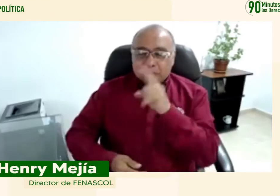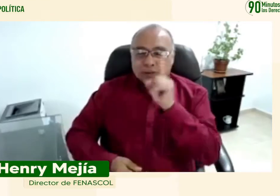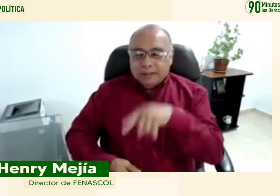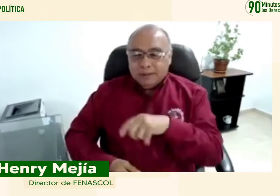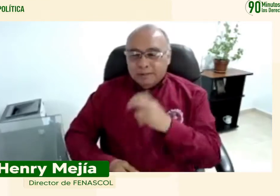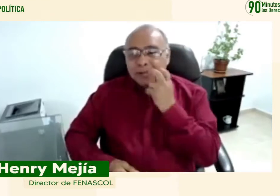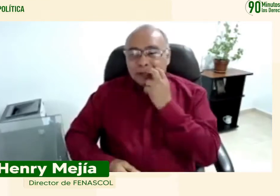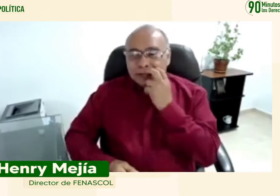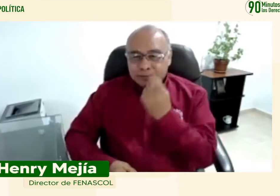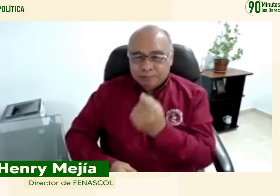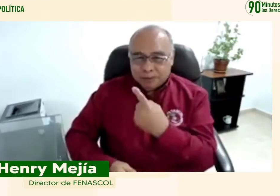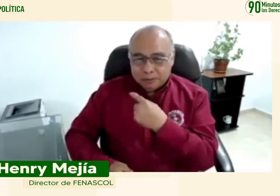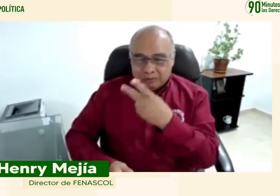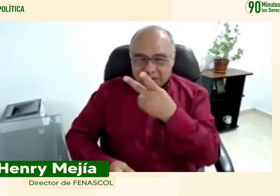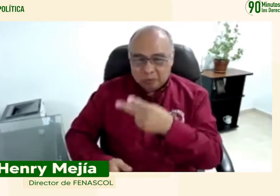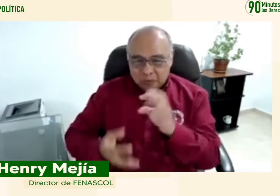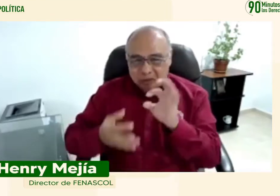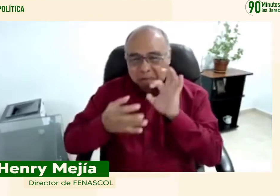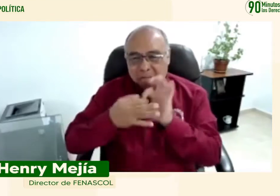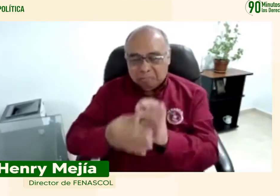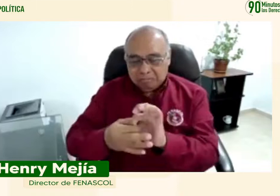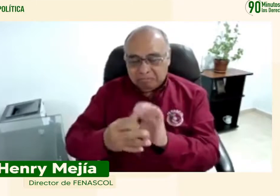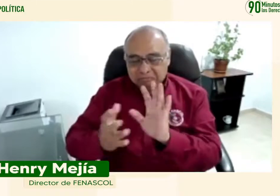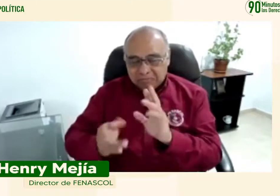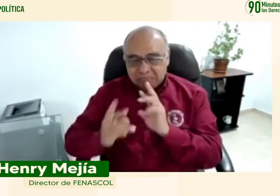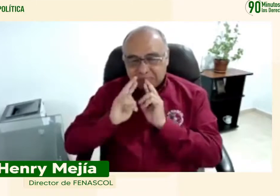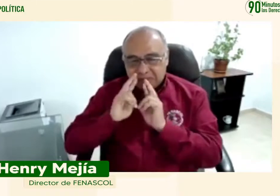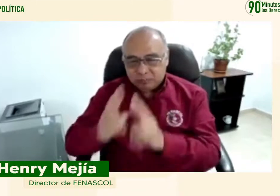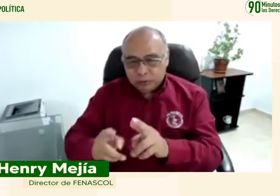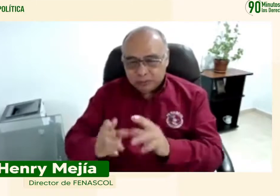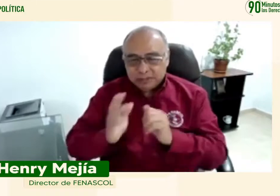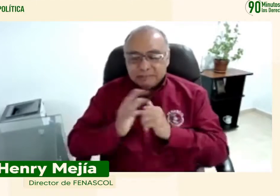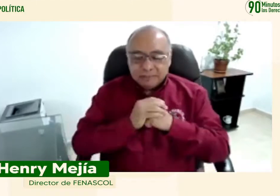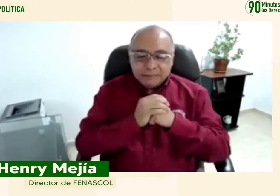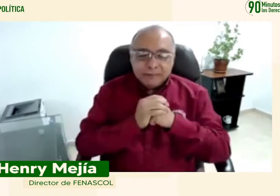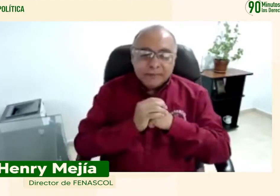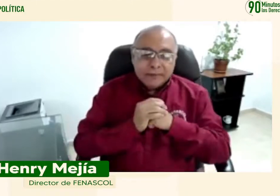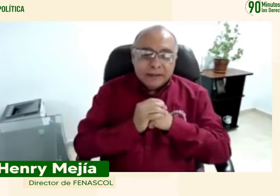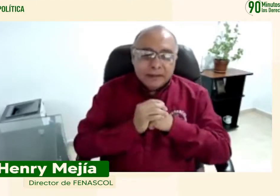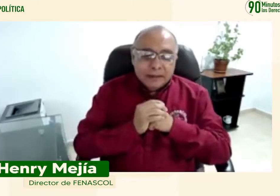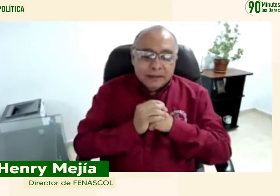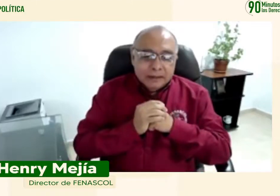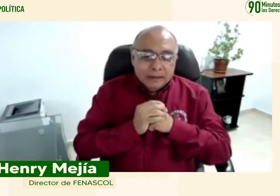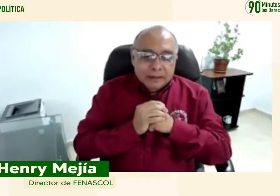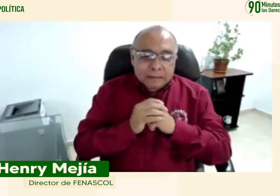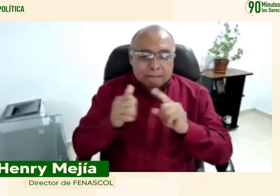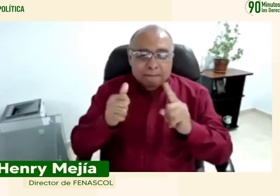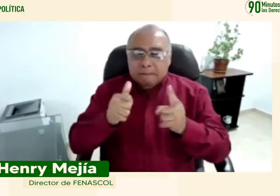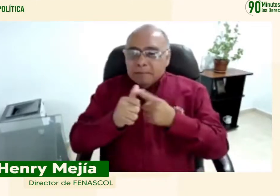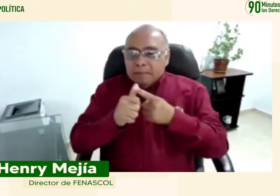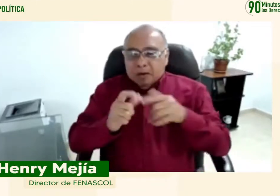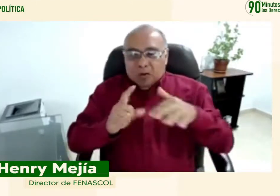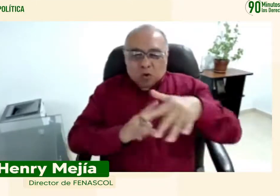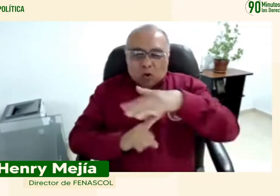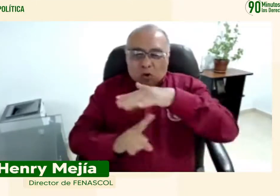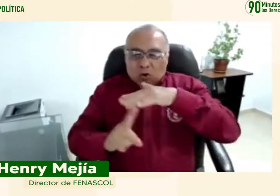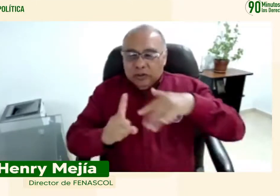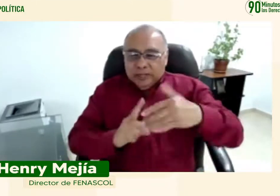relacionada con la pregunta que también hizo anderson entonces van muy muy de la mano y voy a responder lo primero